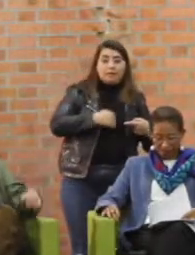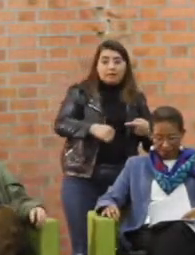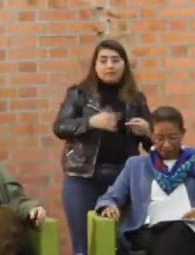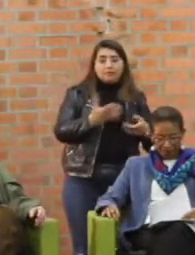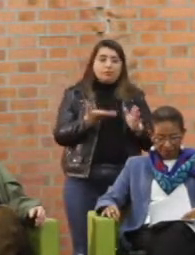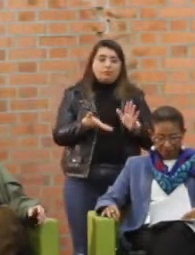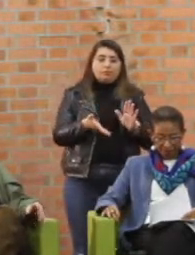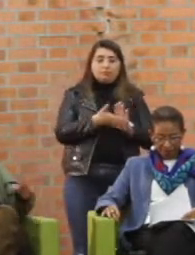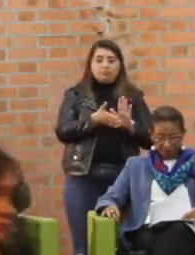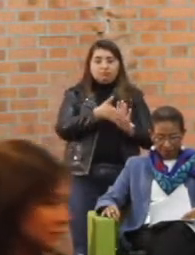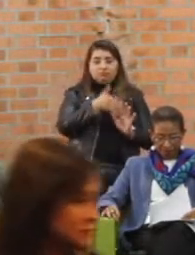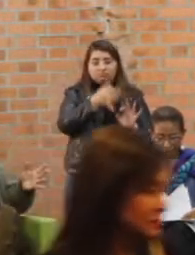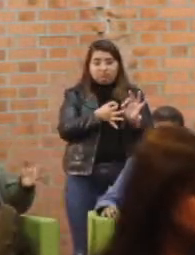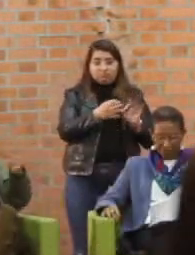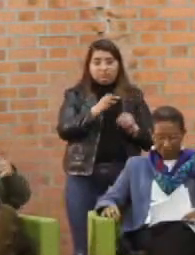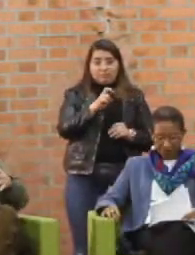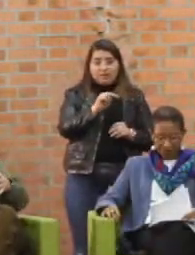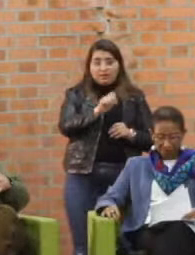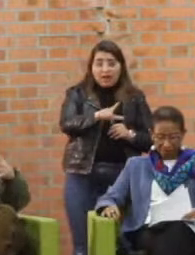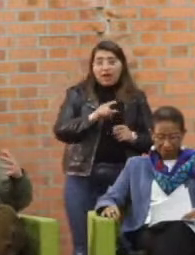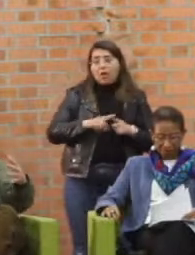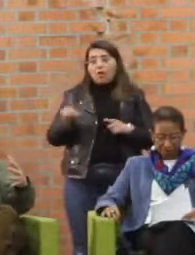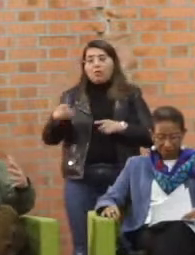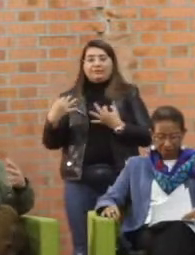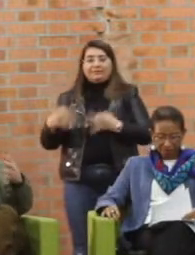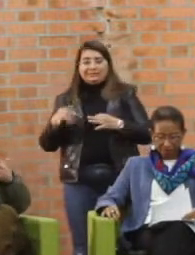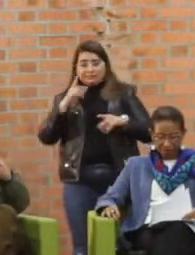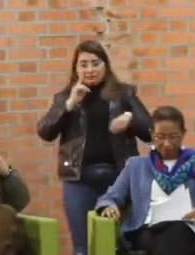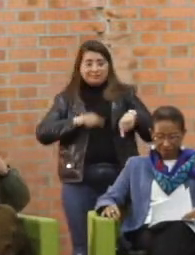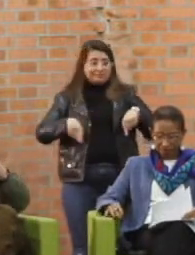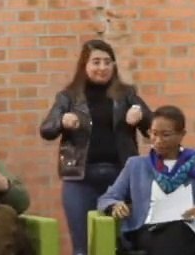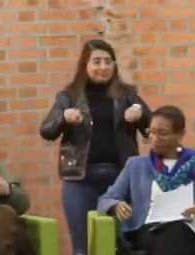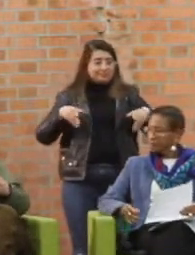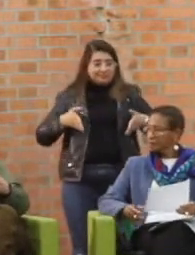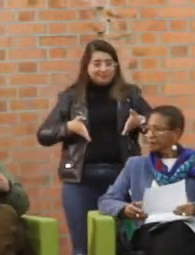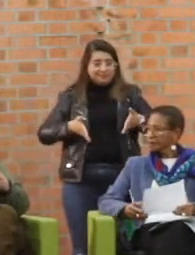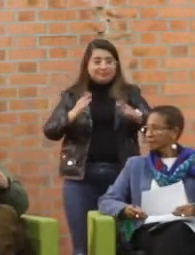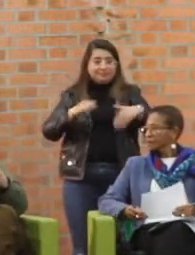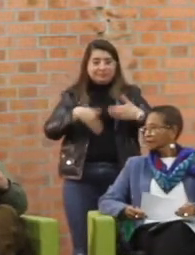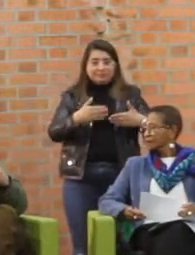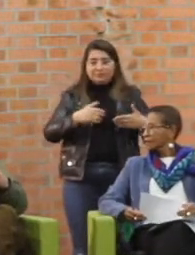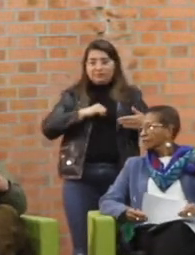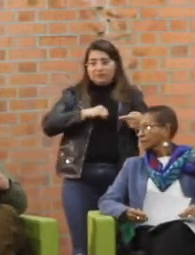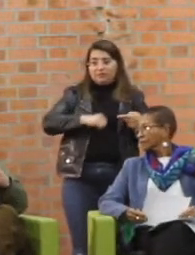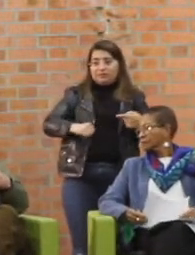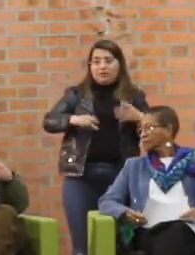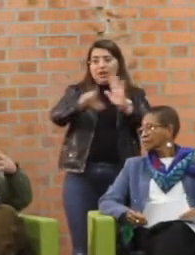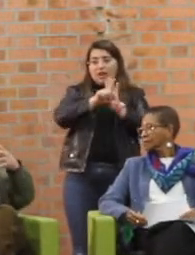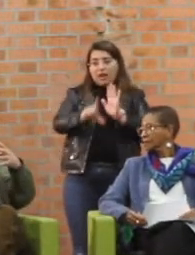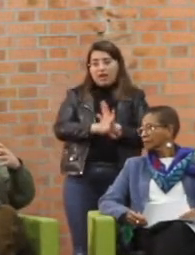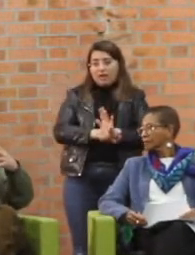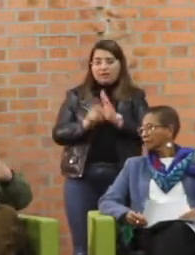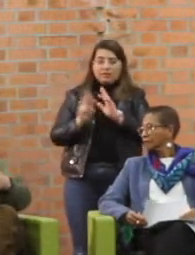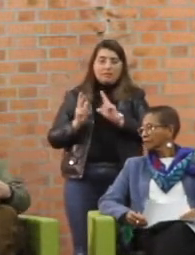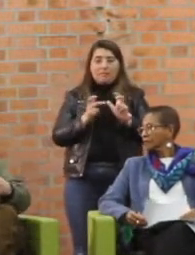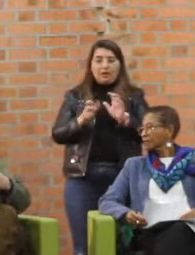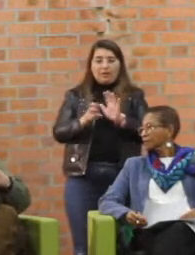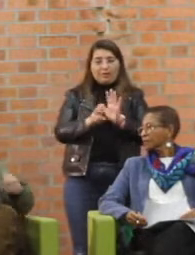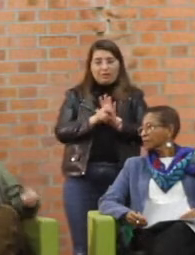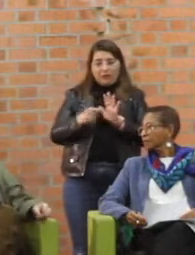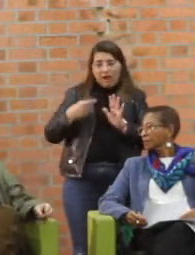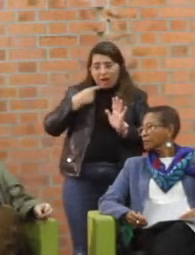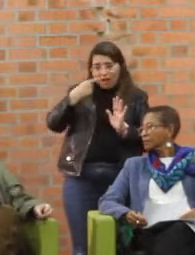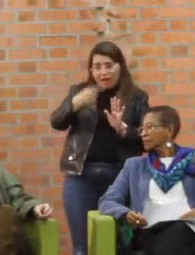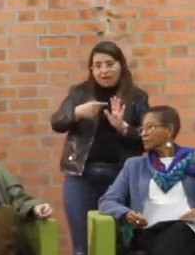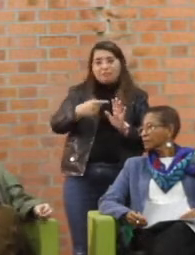ahí y aquí la corte dijo Hasta la semana 24 ahí hay un derecho de las mujeres Y por consiguiente el derecho penal